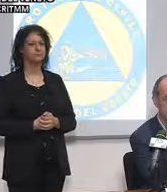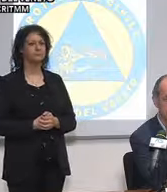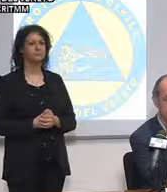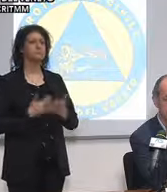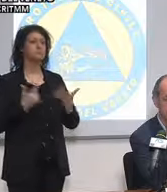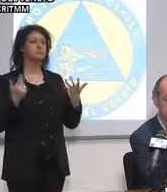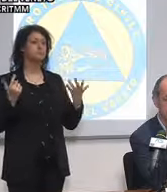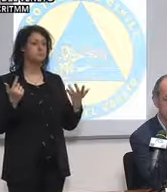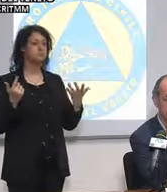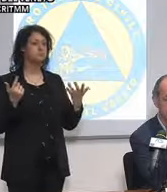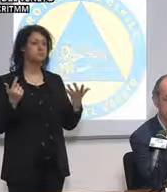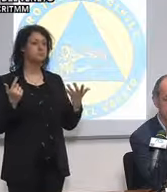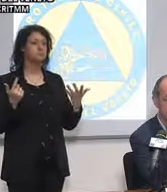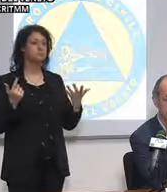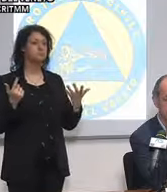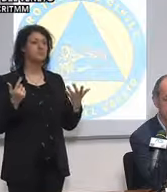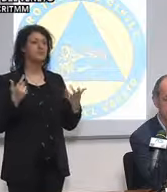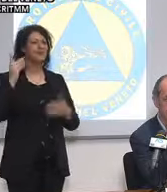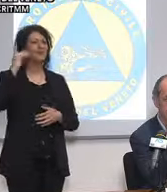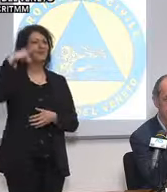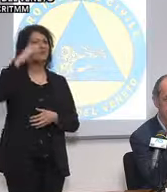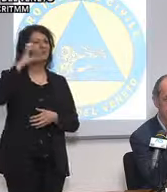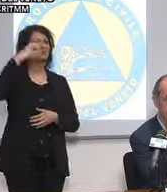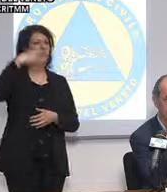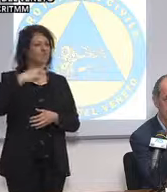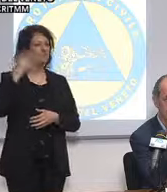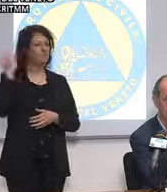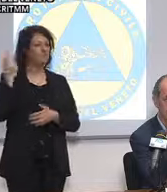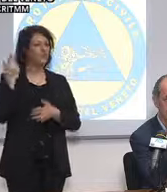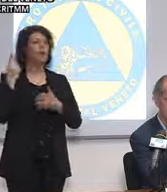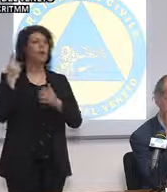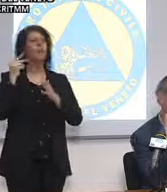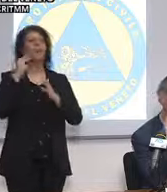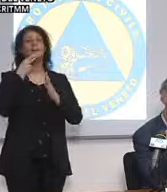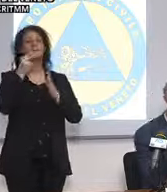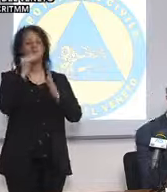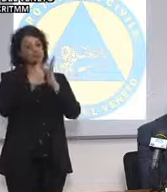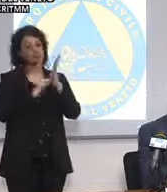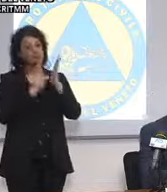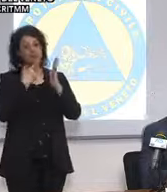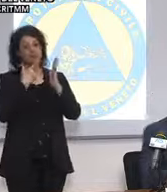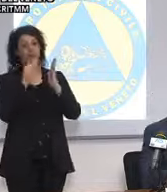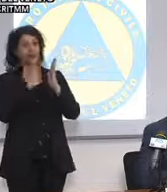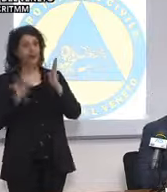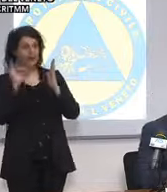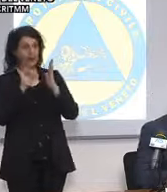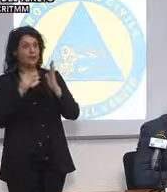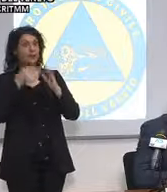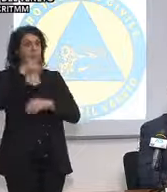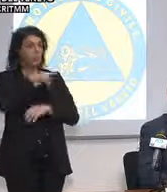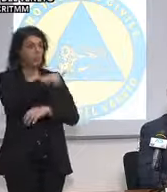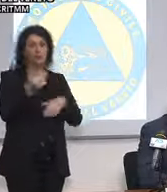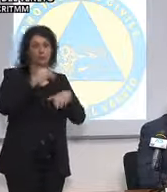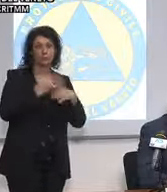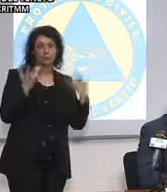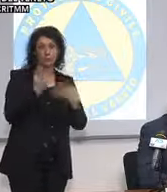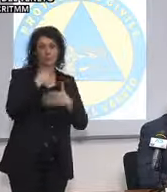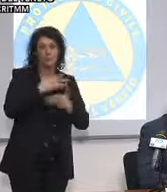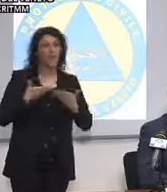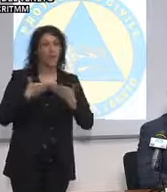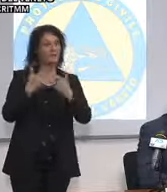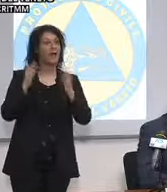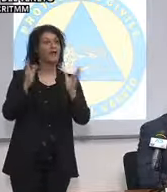dell'avvocatura, di tutti questi bonus del DPCM o no, dando una mano a questi due settori. E l'altra domanda è, non mi è